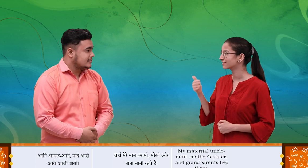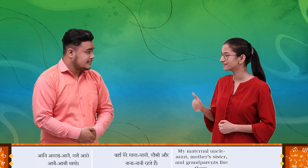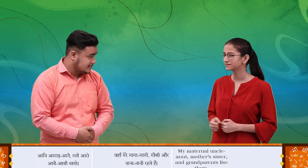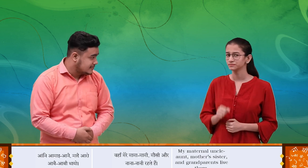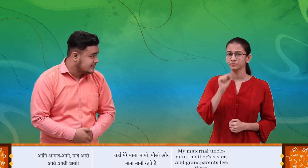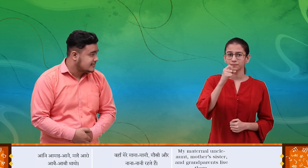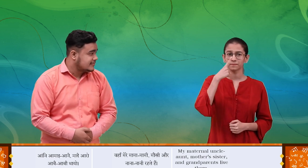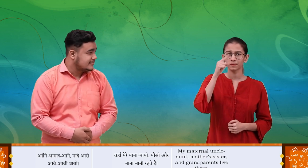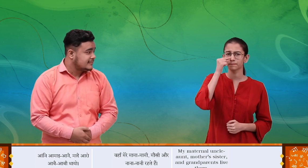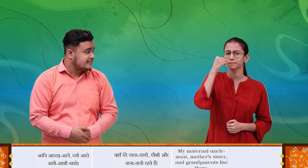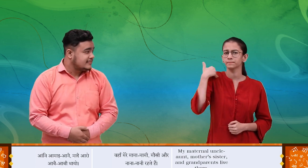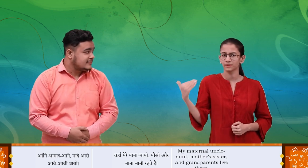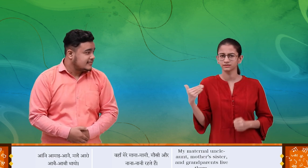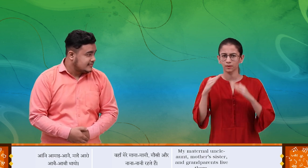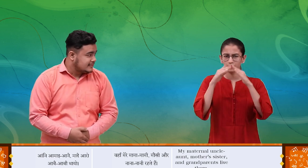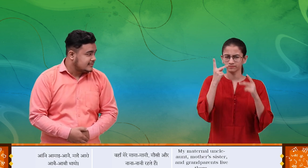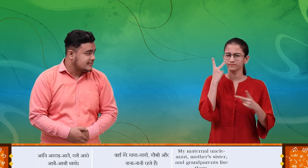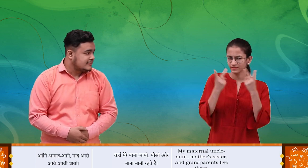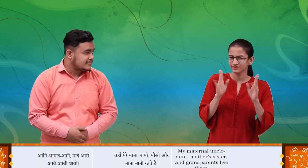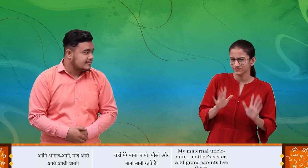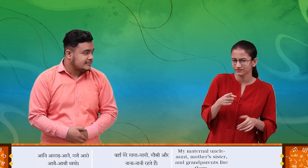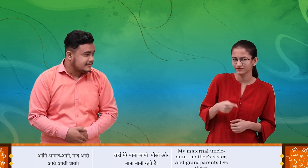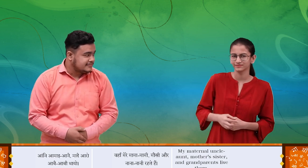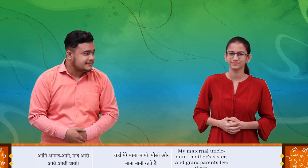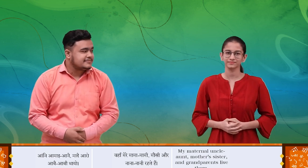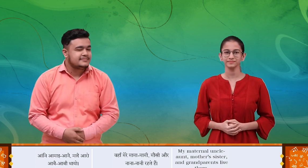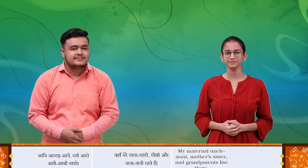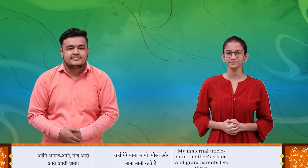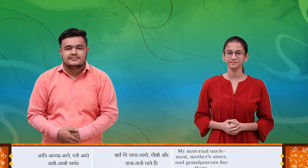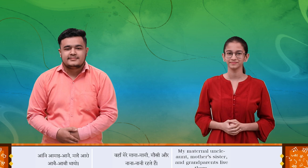आंनि आमाय, आनै, मादै आरो आबै आबौ थायो।